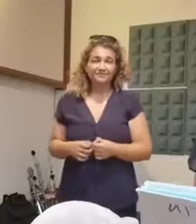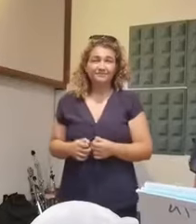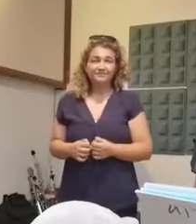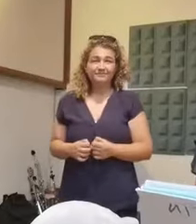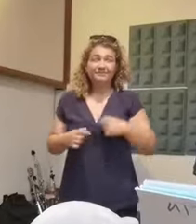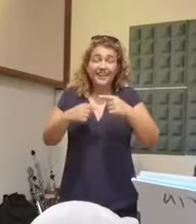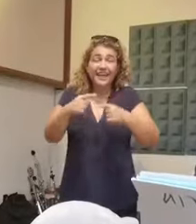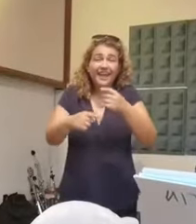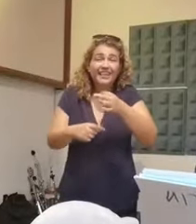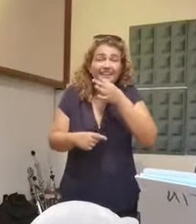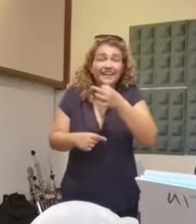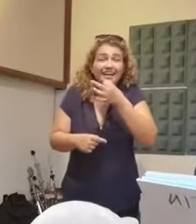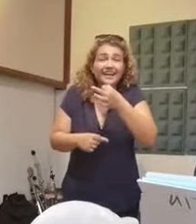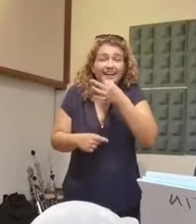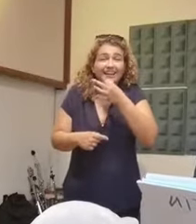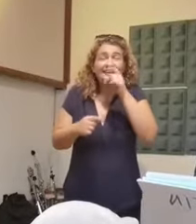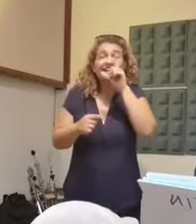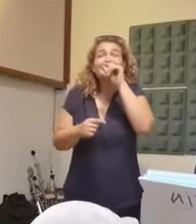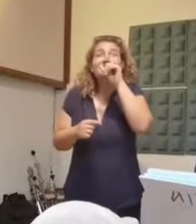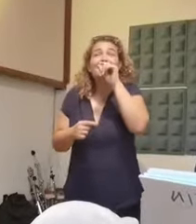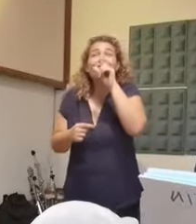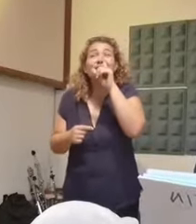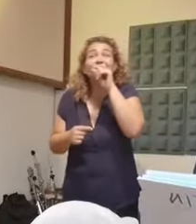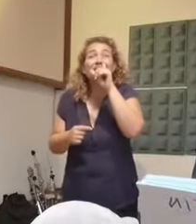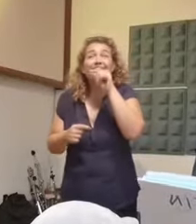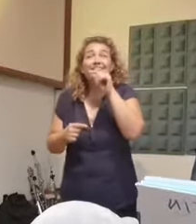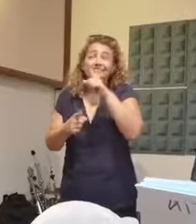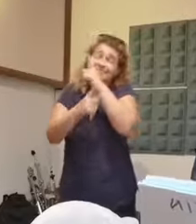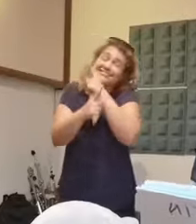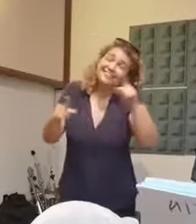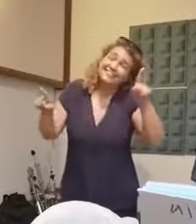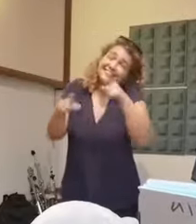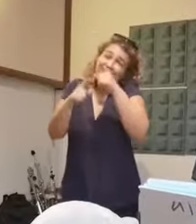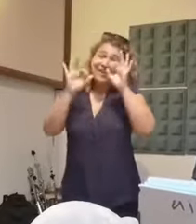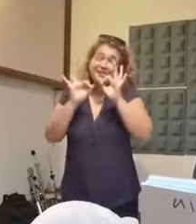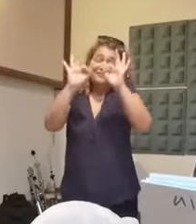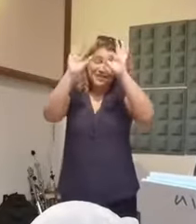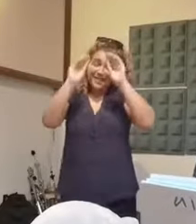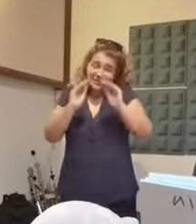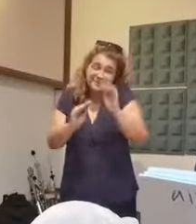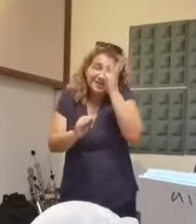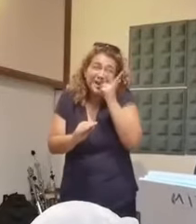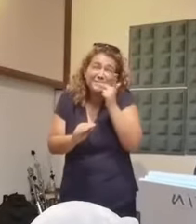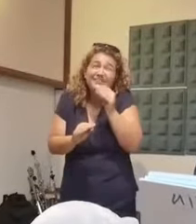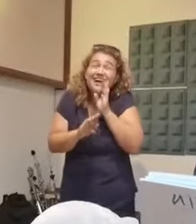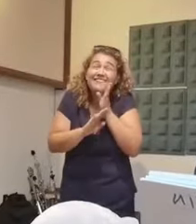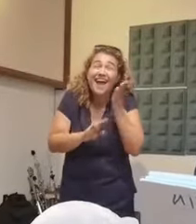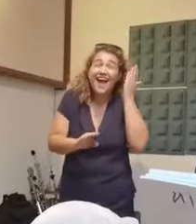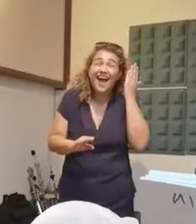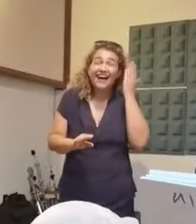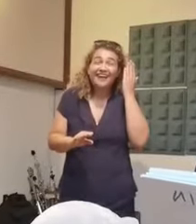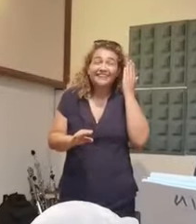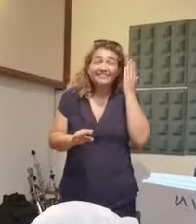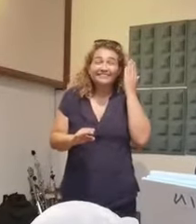Y cada tarde, las gaviotas le cantaban su canción. Ellas sabían que su